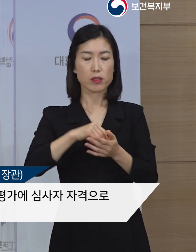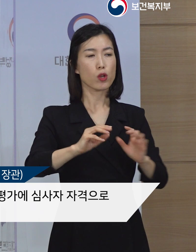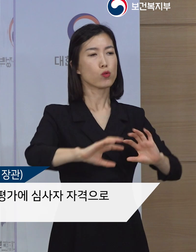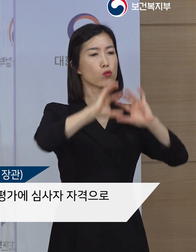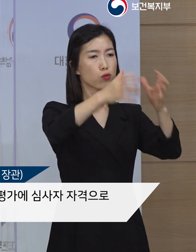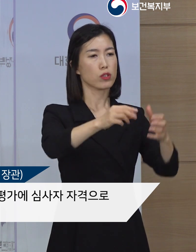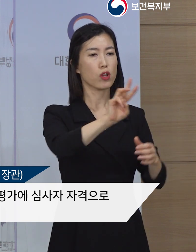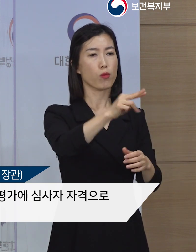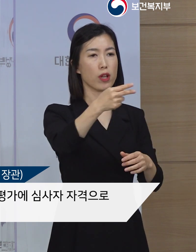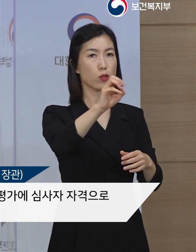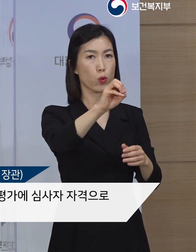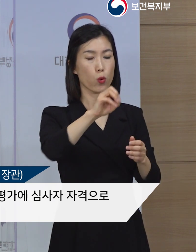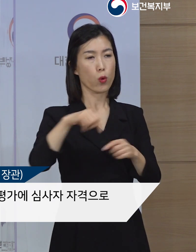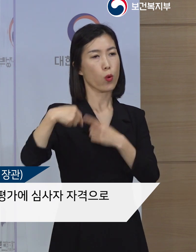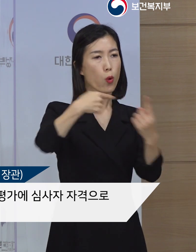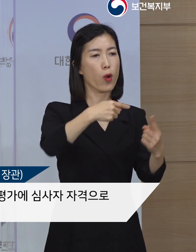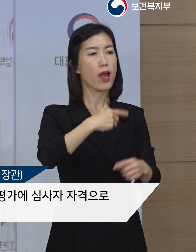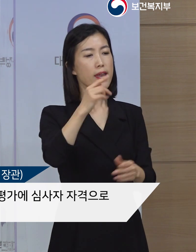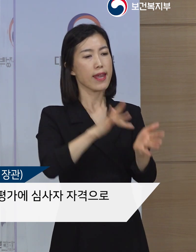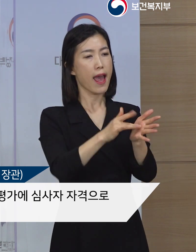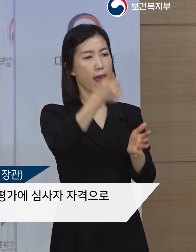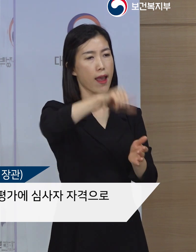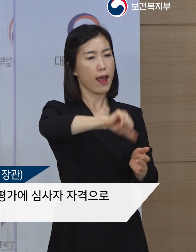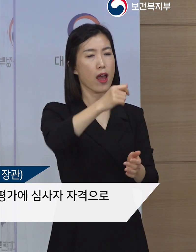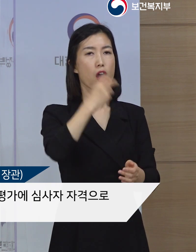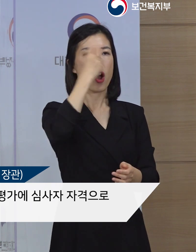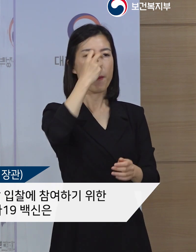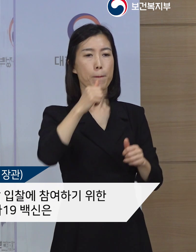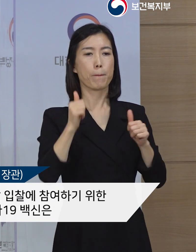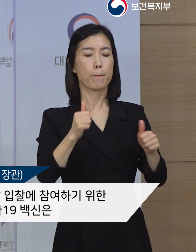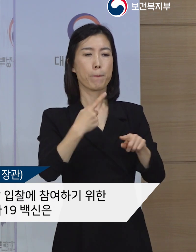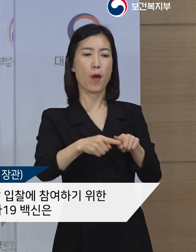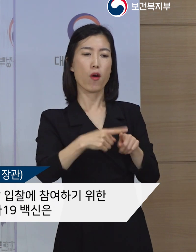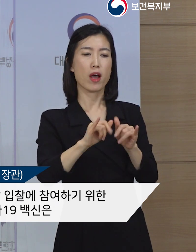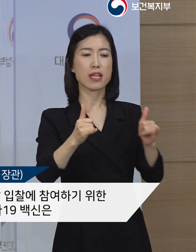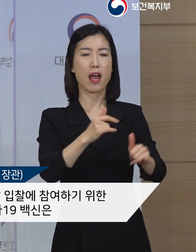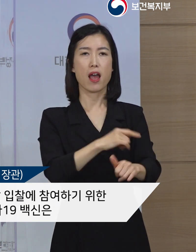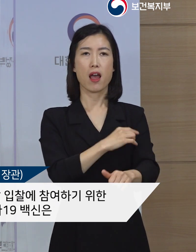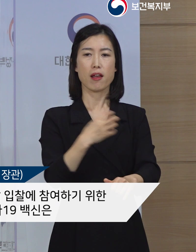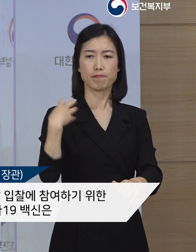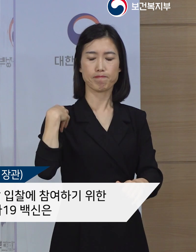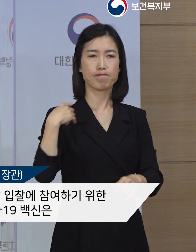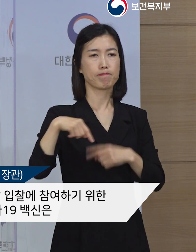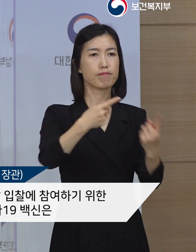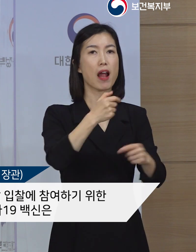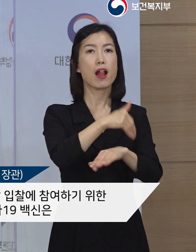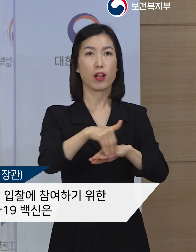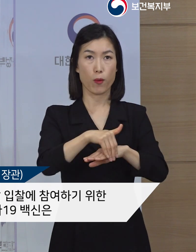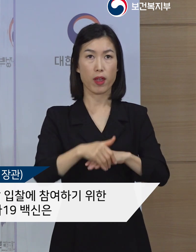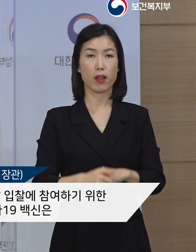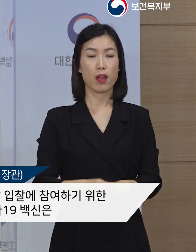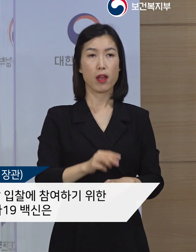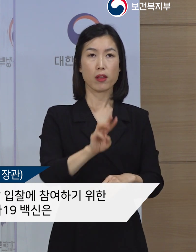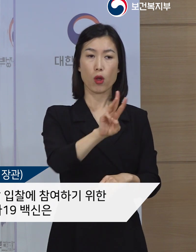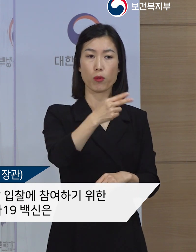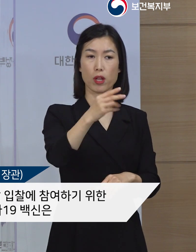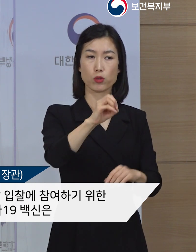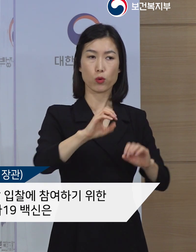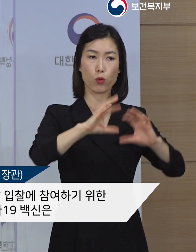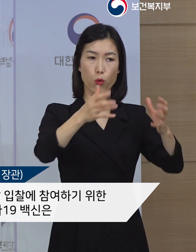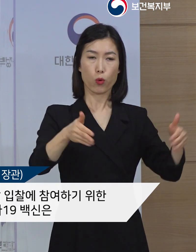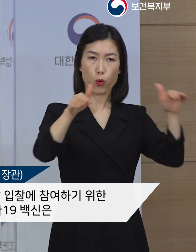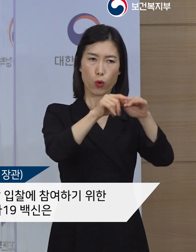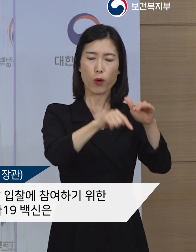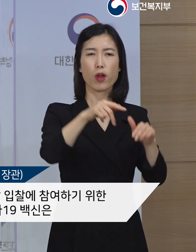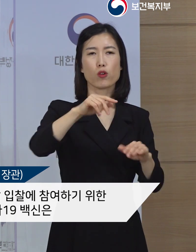품질인증평가에 심사자 자격으로 참여할 예정입니다. 참고로 세계보건기구의 품질인증은